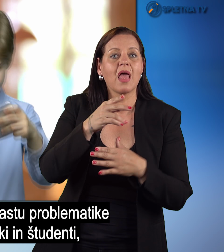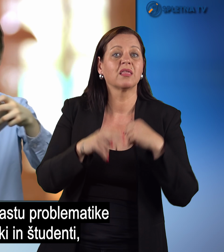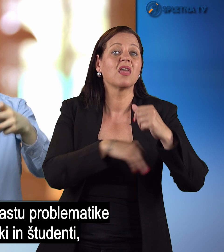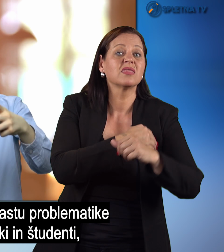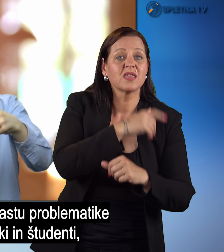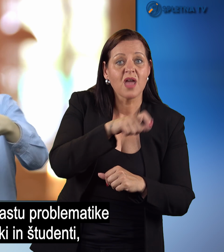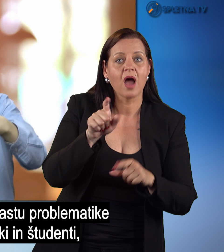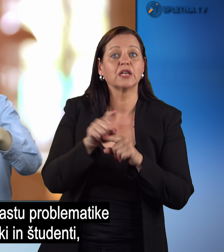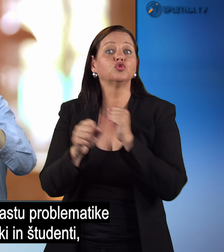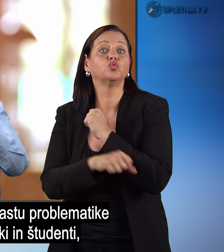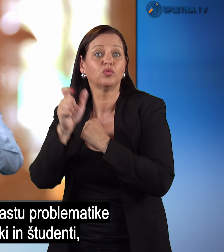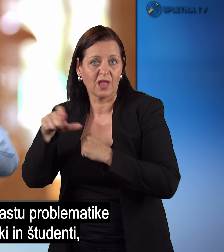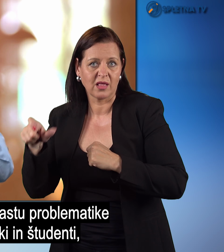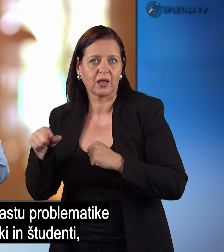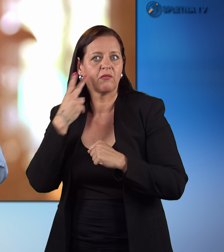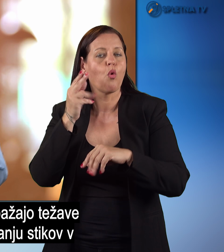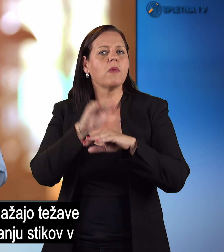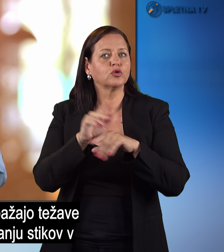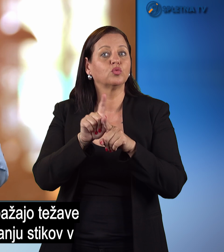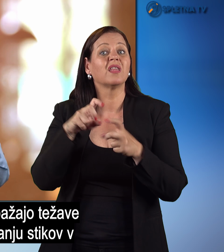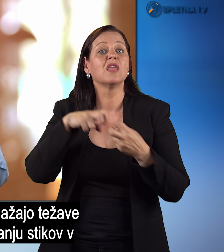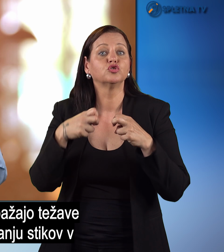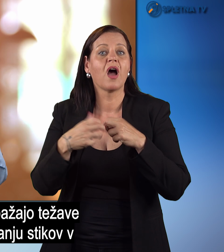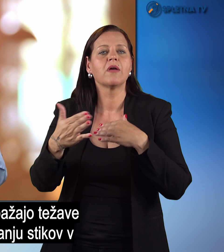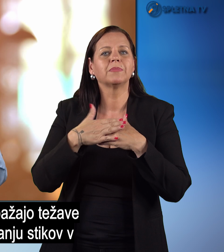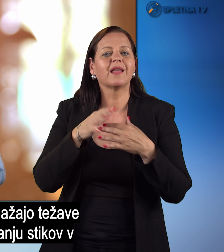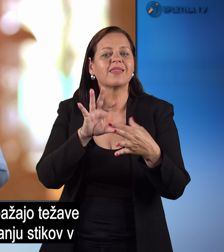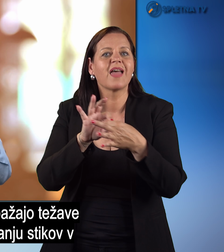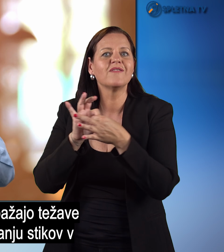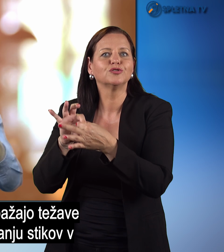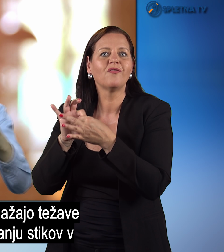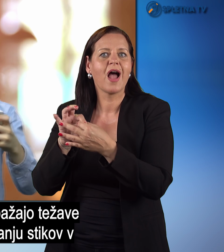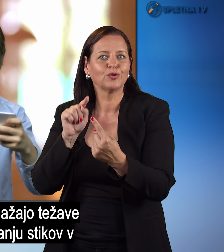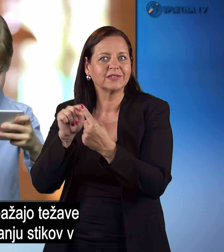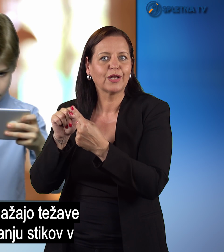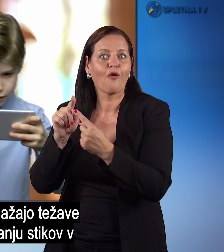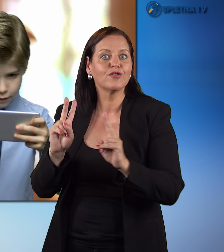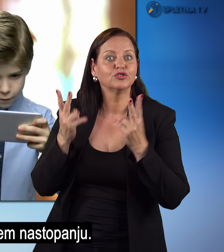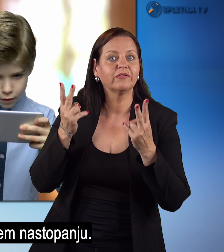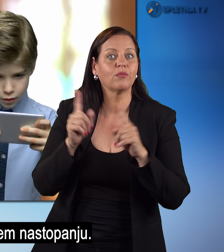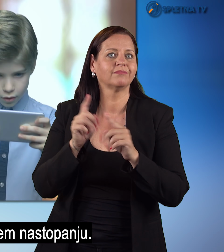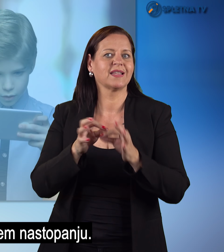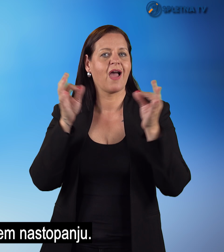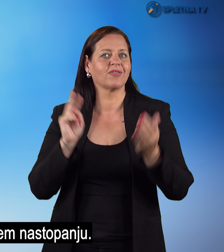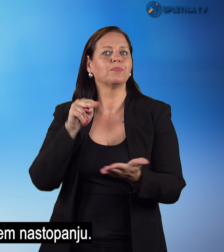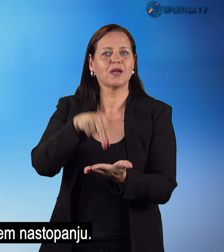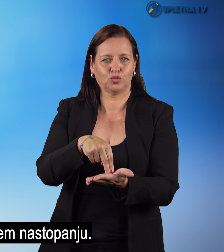študenti, pri katerih opažajo težave pri navezovanju stikov v živo in pri javnem nastopanju.